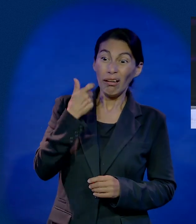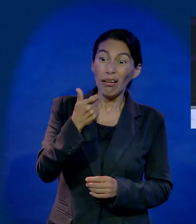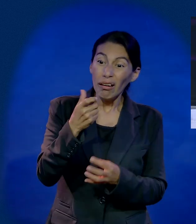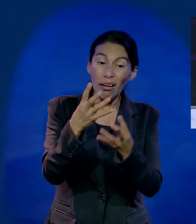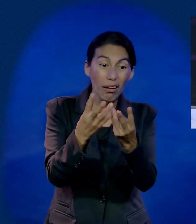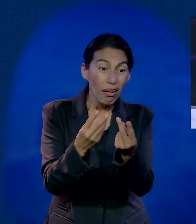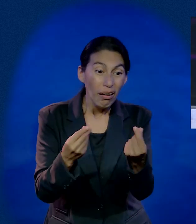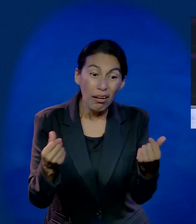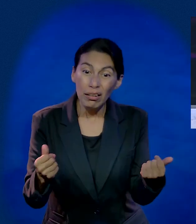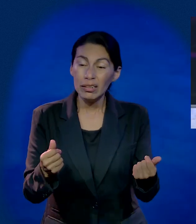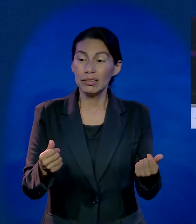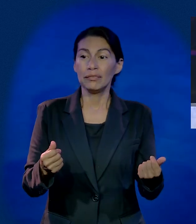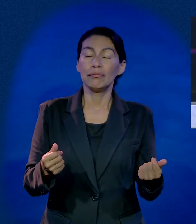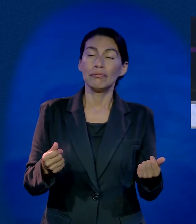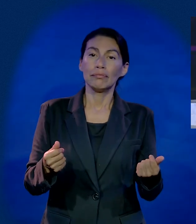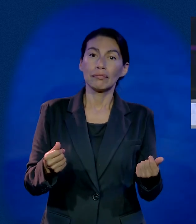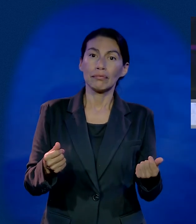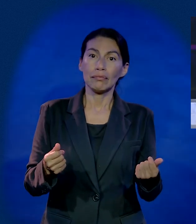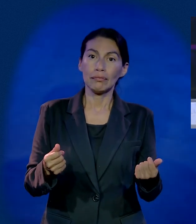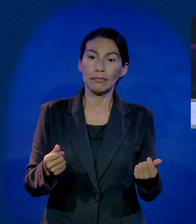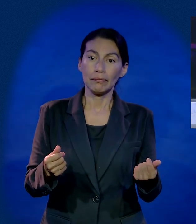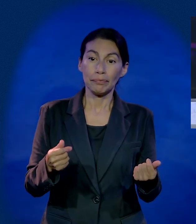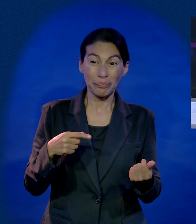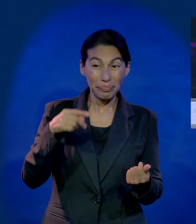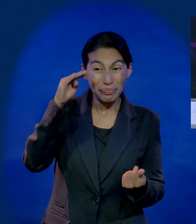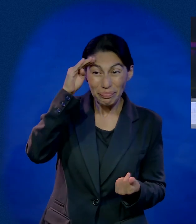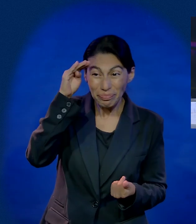No. Tú no sabes cuánto dinero he gastado en esto.